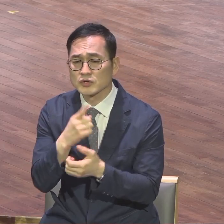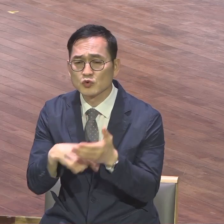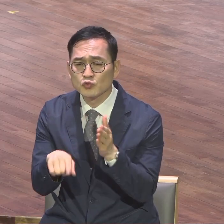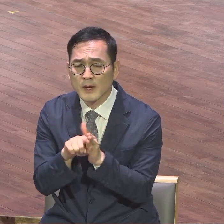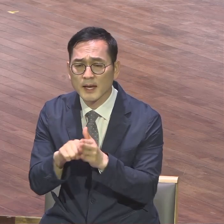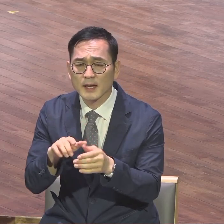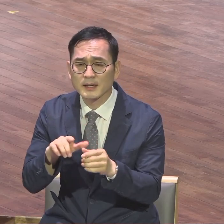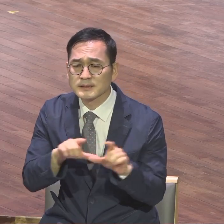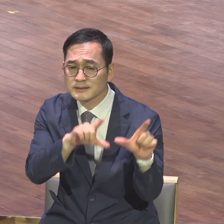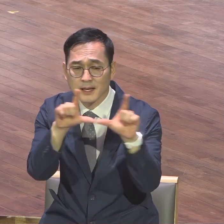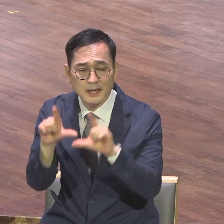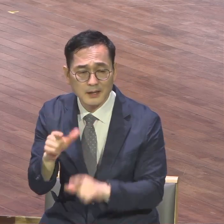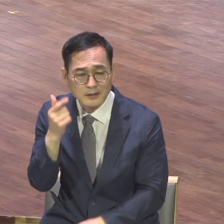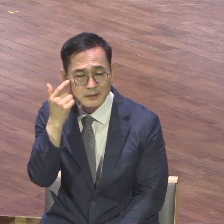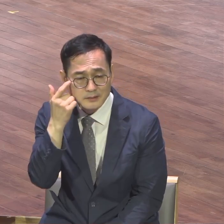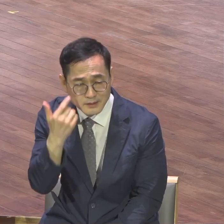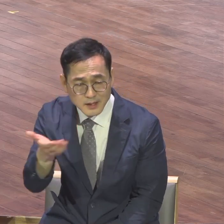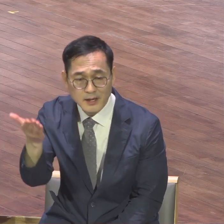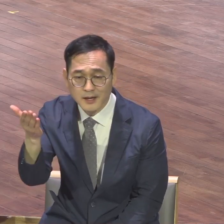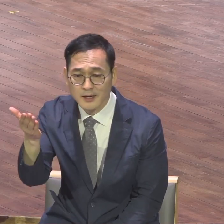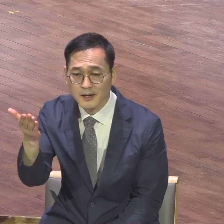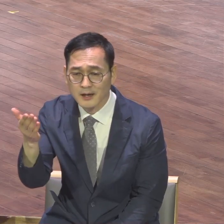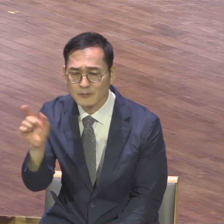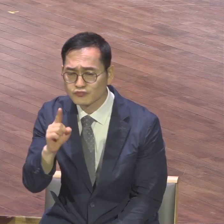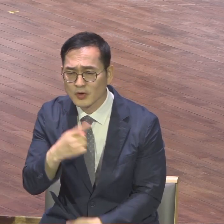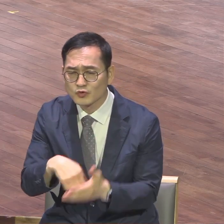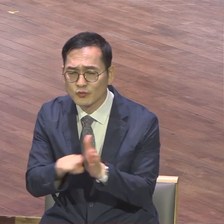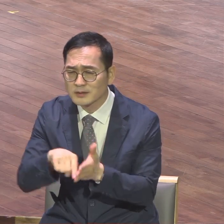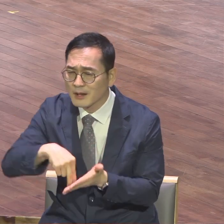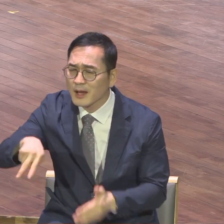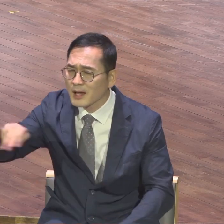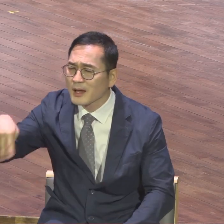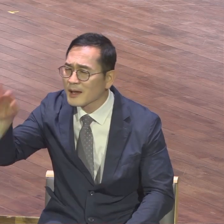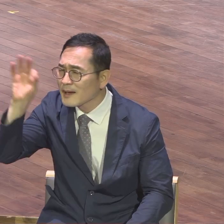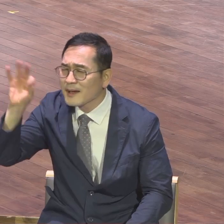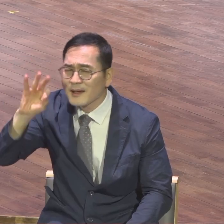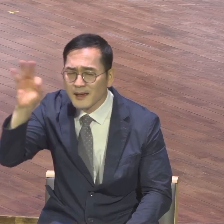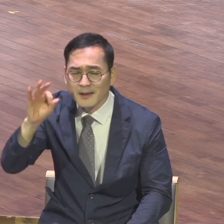무엇을 위해 살아가나? 무엇을 위해 헤매냐?